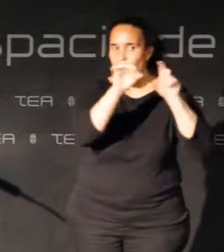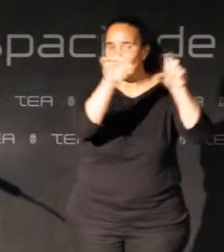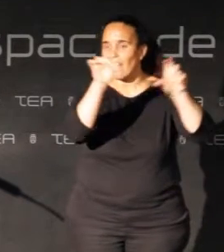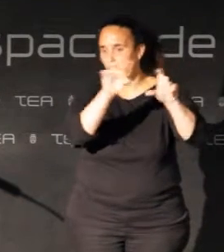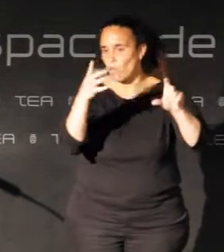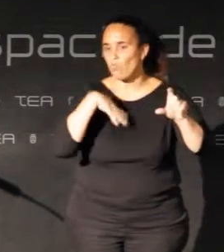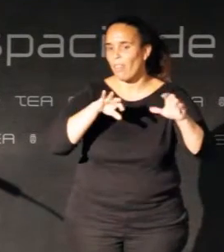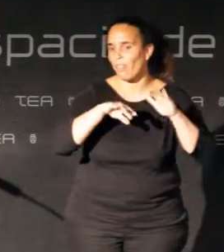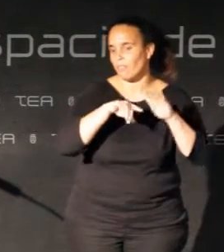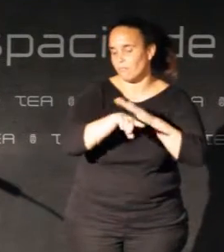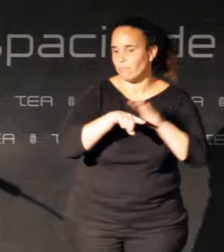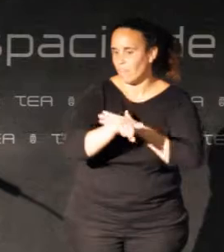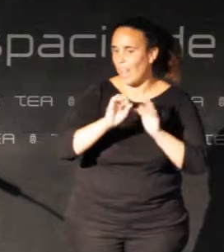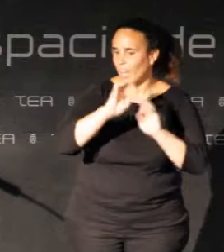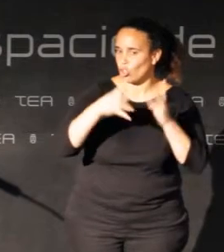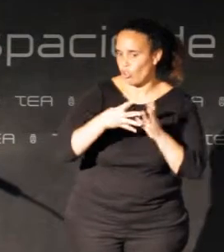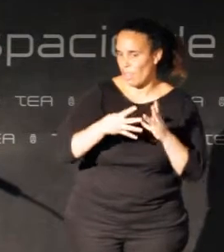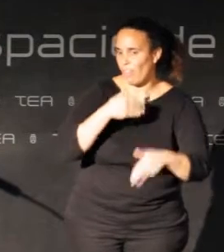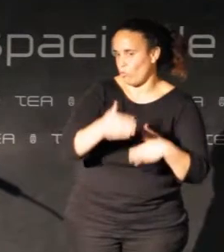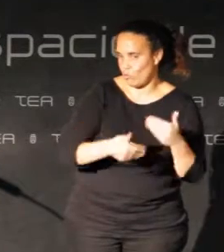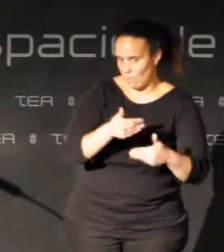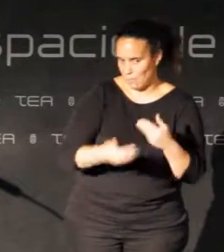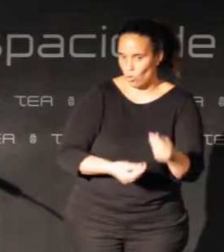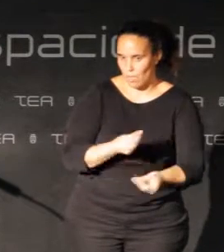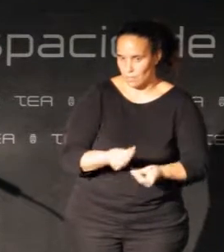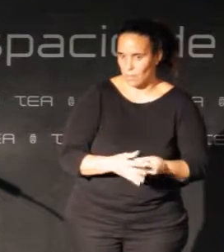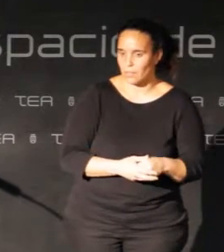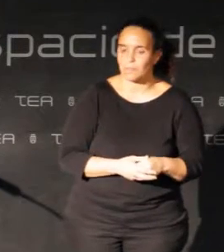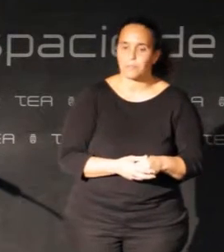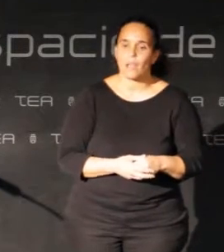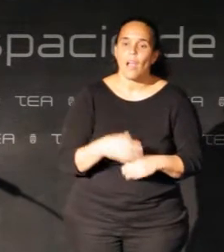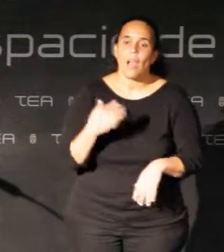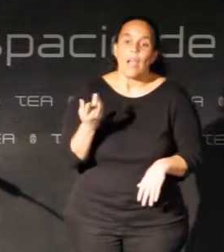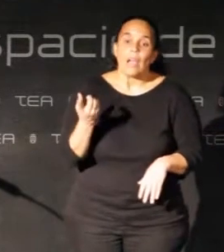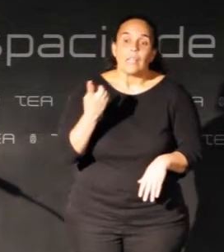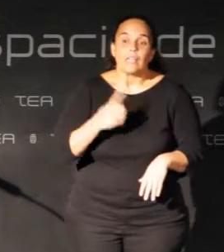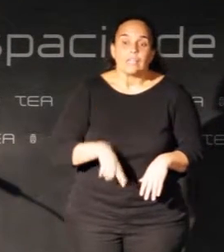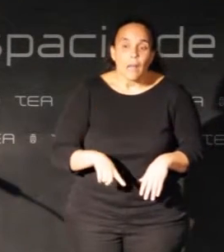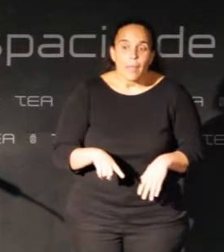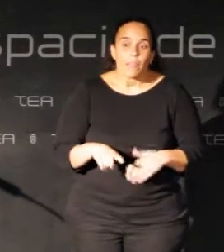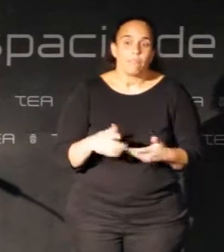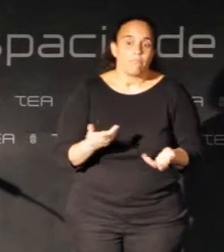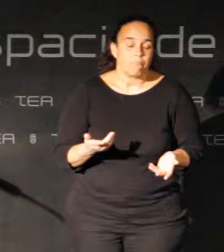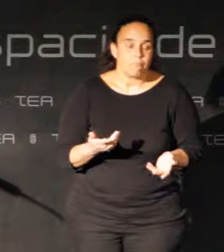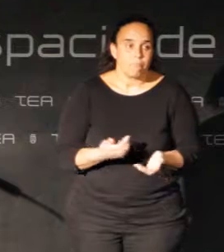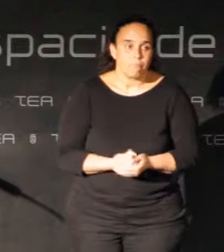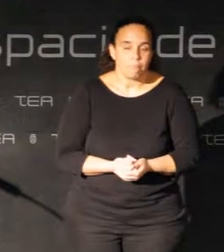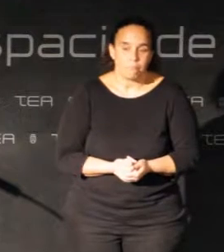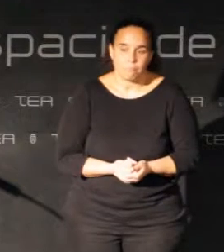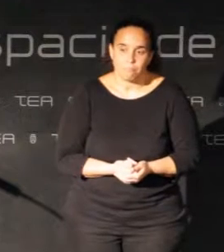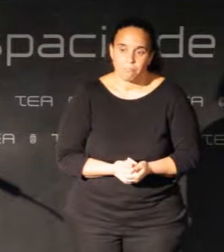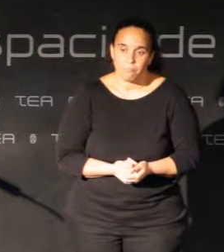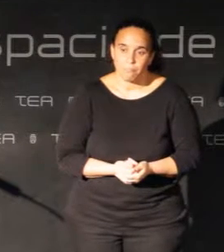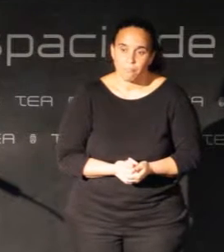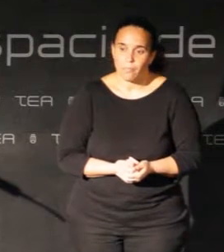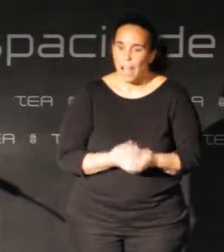tramitación electrónica de los procedimientos. Además, trabajaremos para la puesta a disposición de